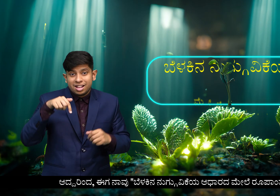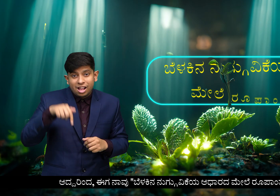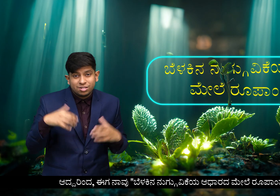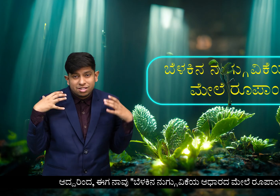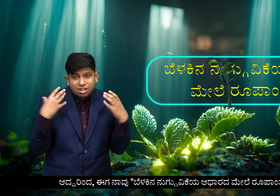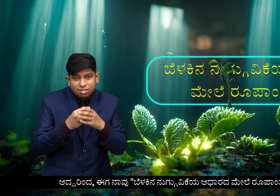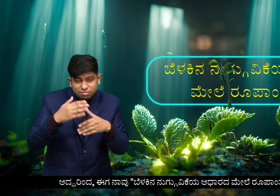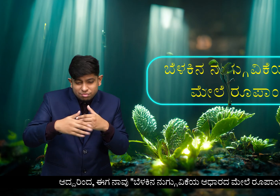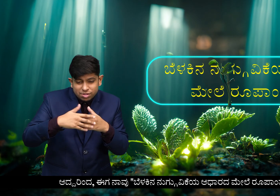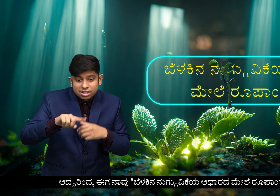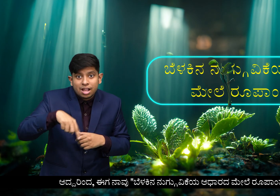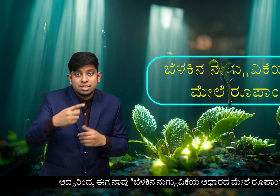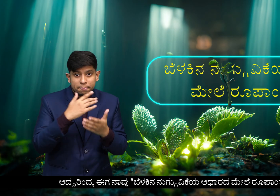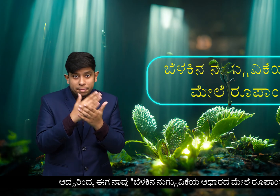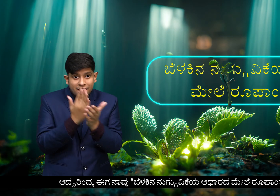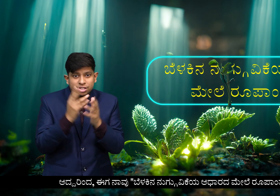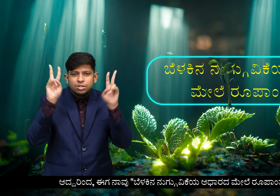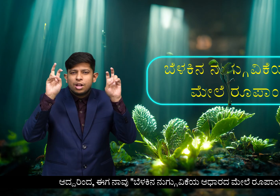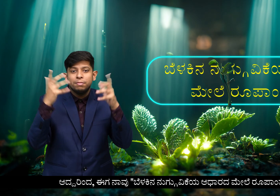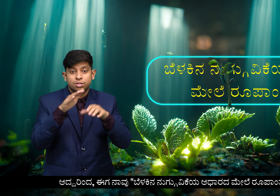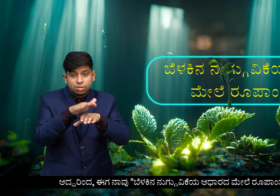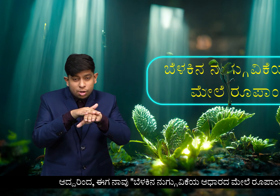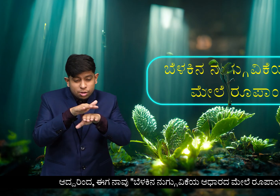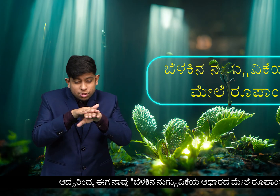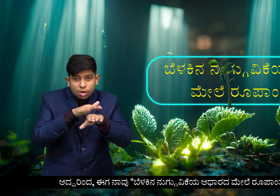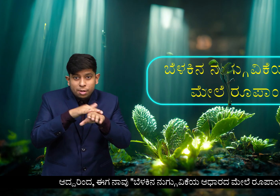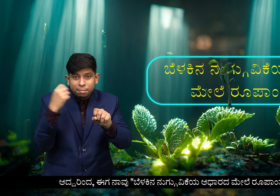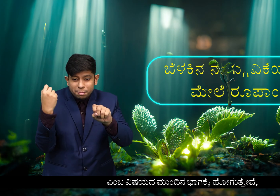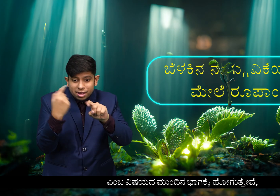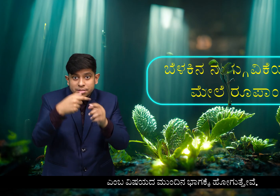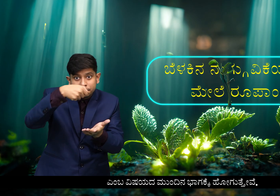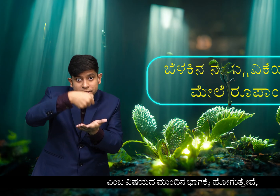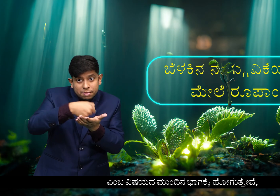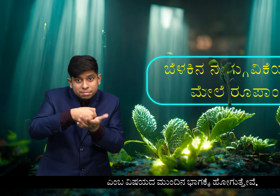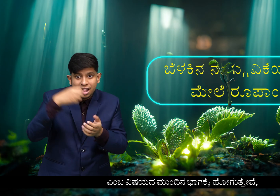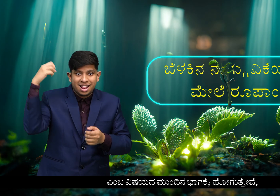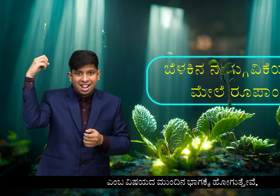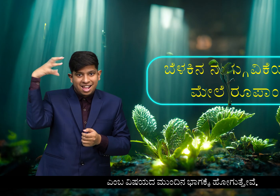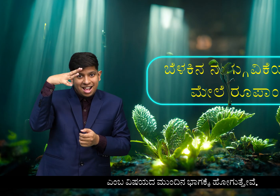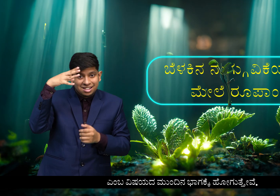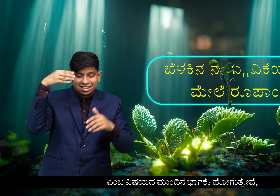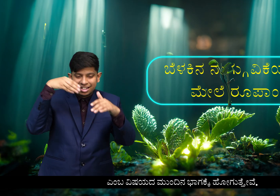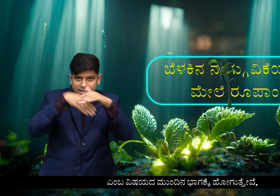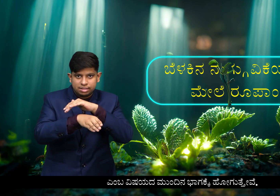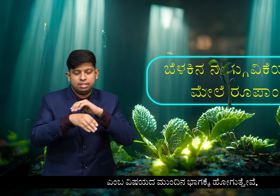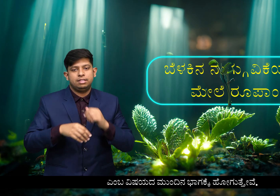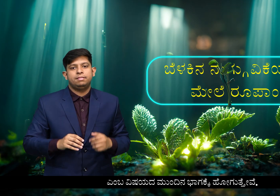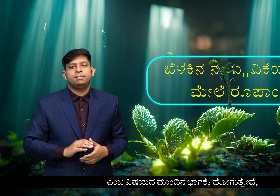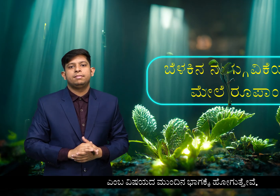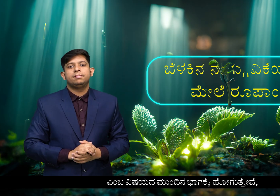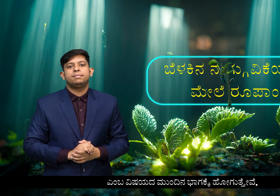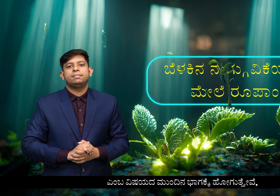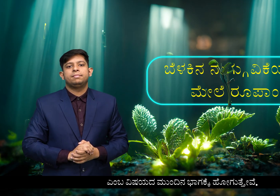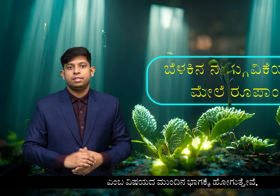ಆದ್ದರಿಂದ ಈಗ ನಾವು ಬೆಳಕಿನ ನುಗ್ಗುವಿಕೆಯ ಆಧಾರದ ಮೇಲೆ ರೂಪಾಂತರಗಳು ಎಂಬ ವಿಷಯದ ಮುಂದಿನ ಭಾಗಕ್ಕೆ ಹೋಗುತ್ತೇವೆ.